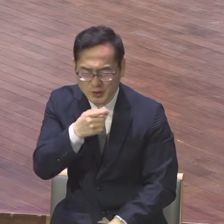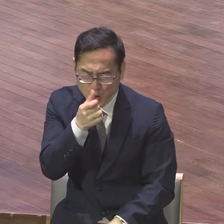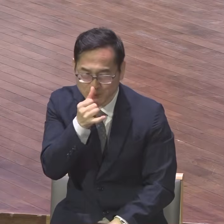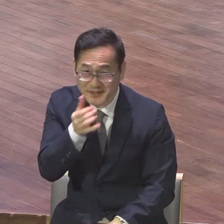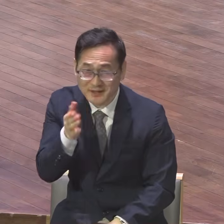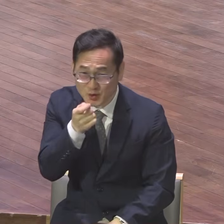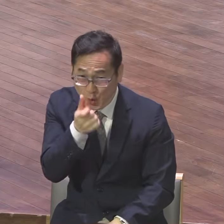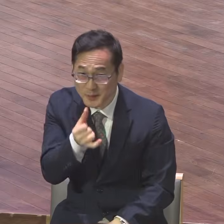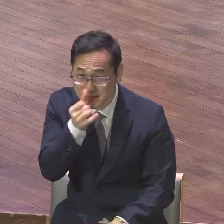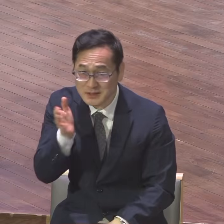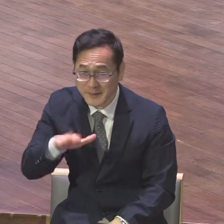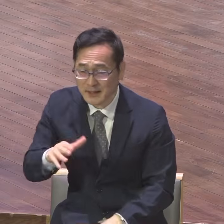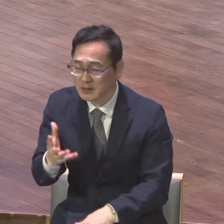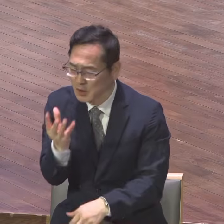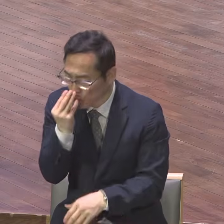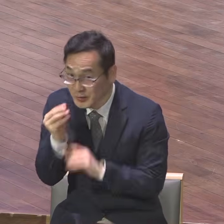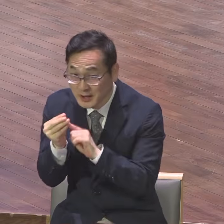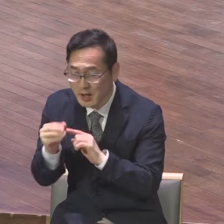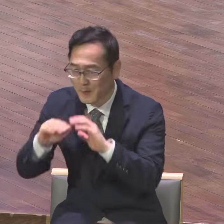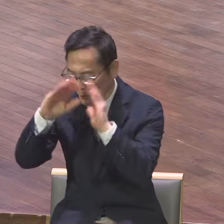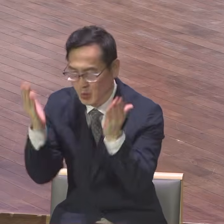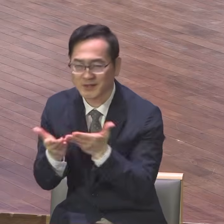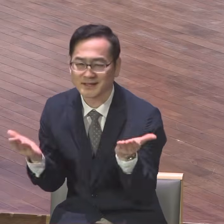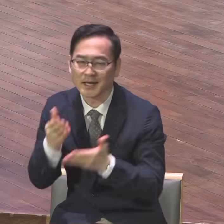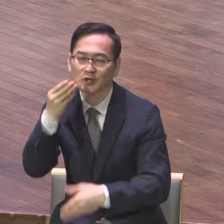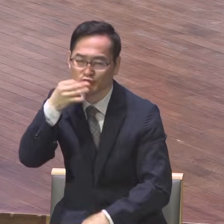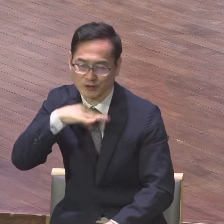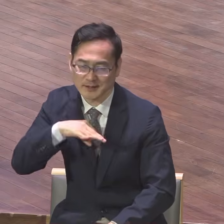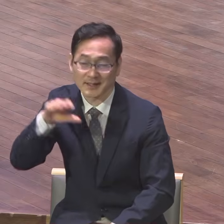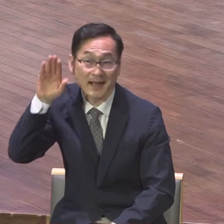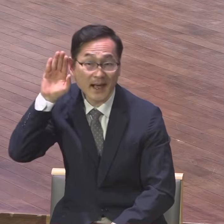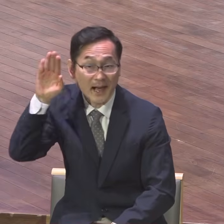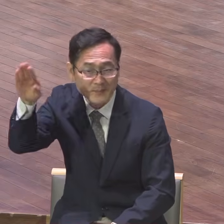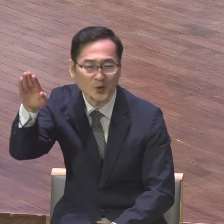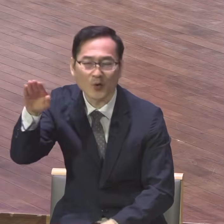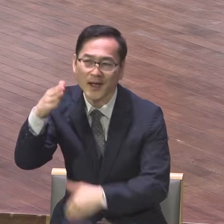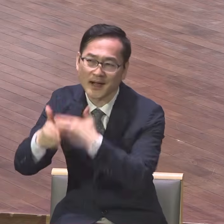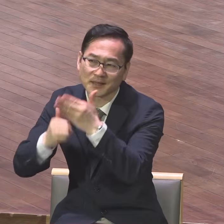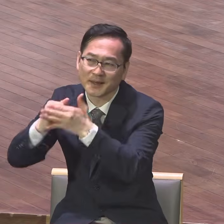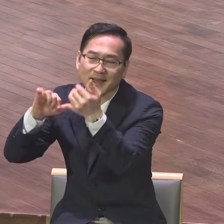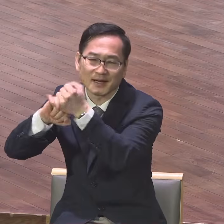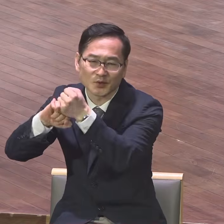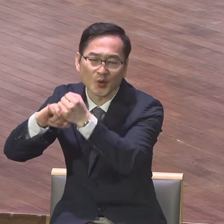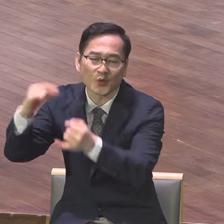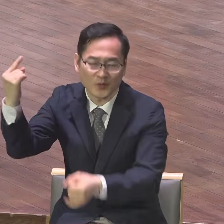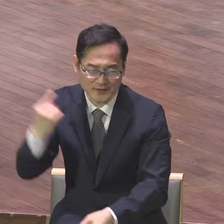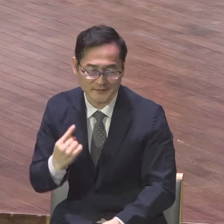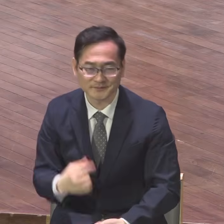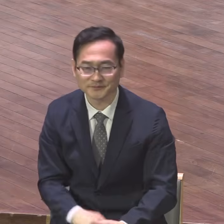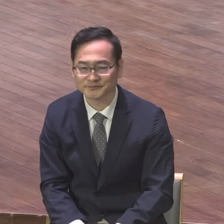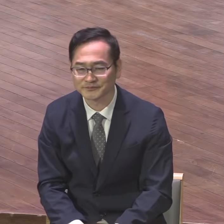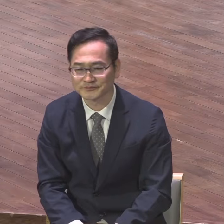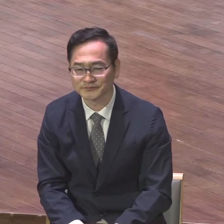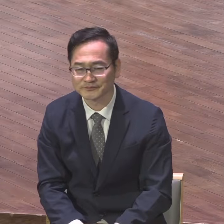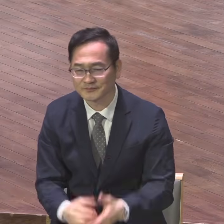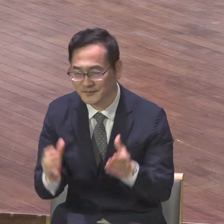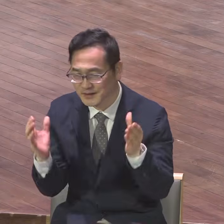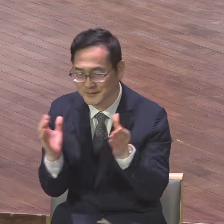경건은 범사에 유익하니 금생과 내세의 약속이 있느니라. 아멘.